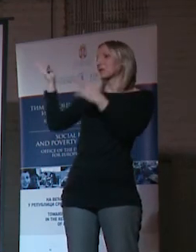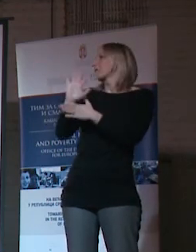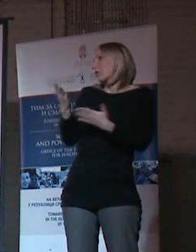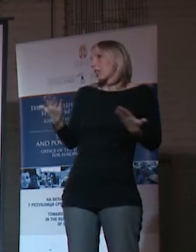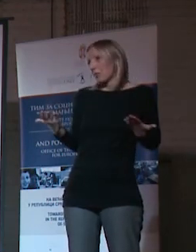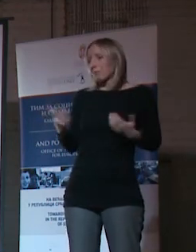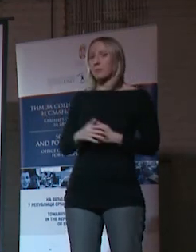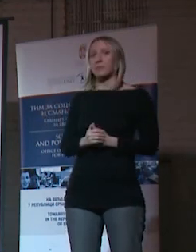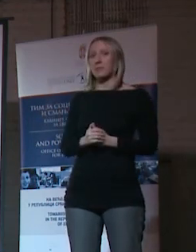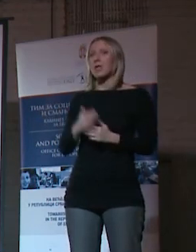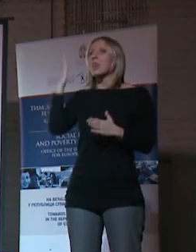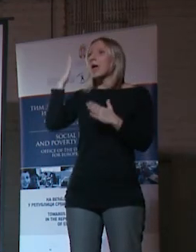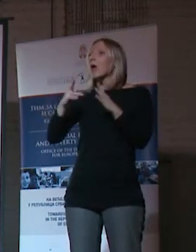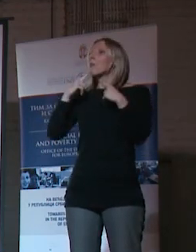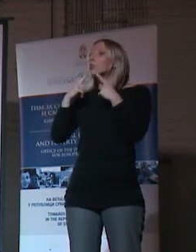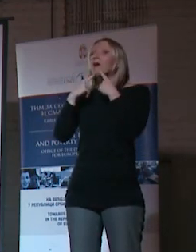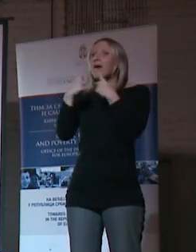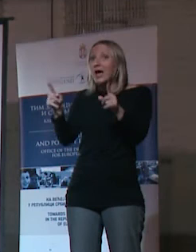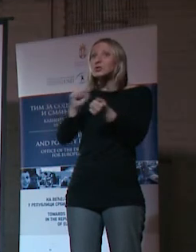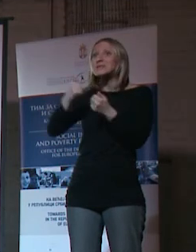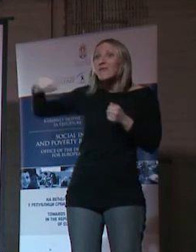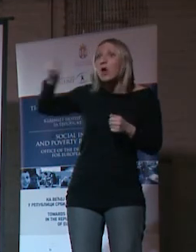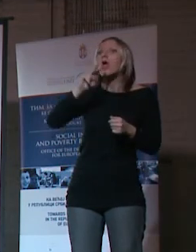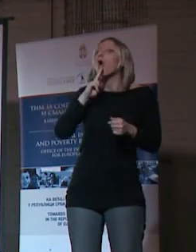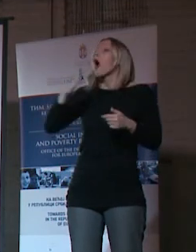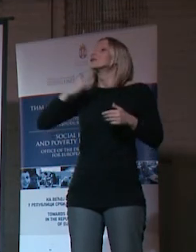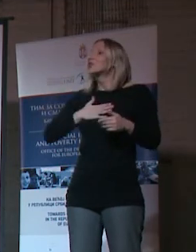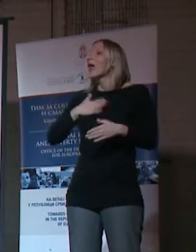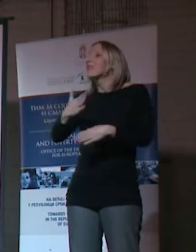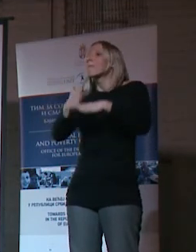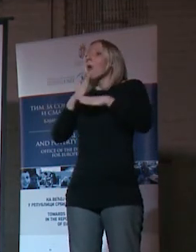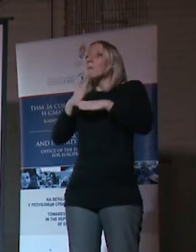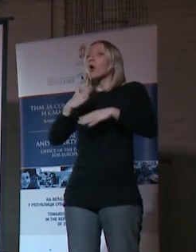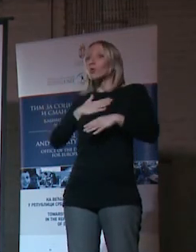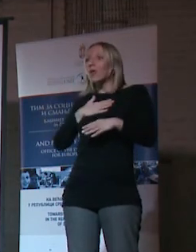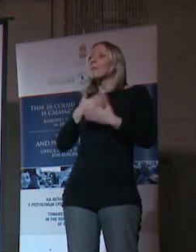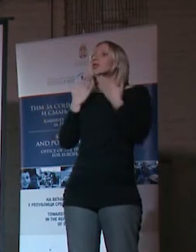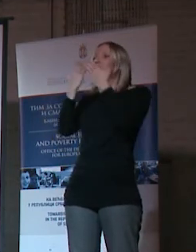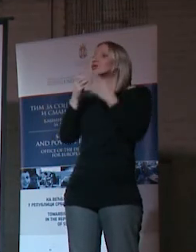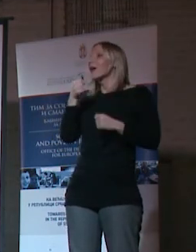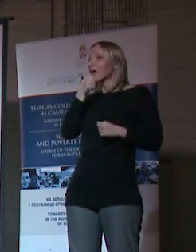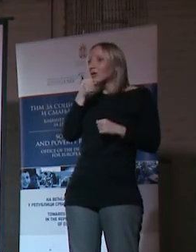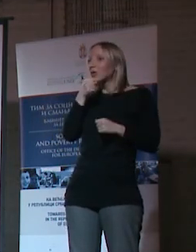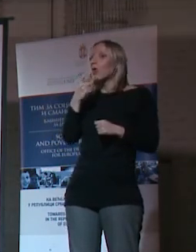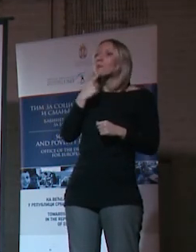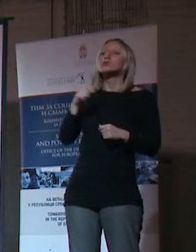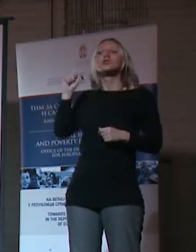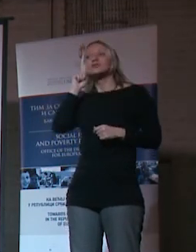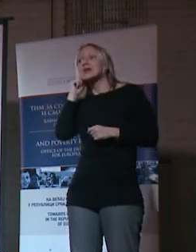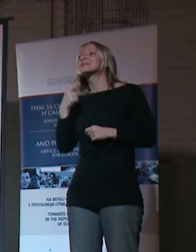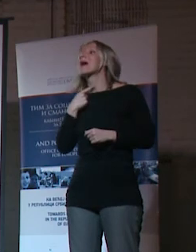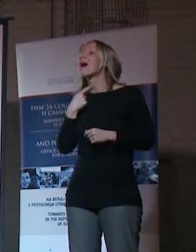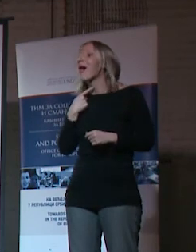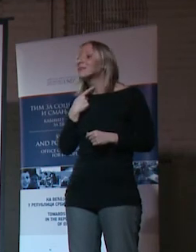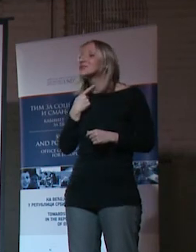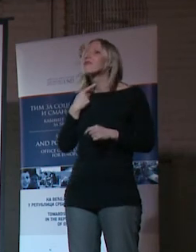kraju mogu da pozovem sve one koji žele da nam čitaju, da učestvuju u tom projektu, muške i ženske glasove, naravno